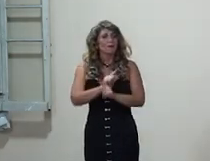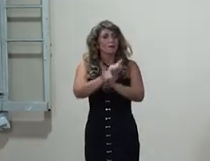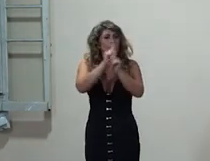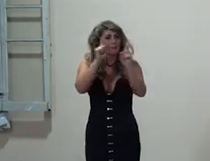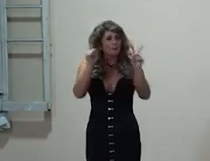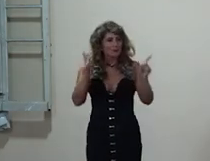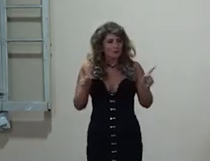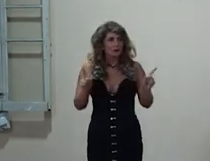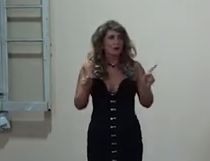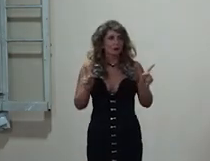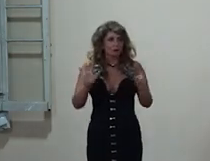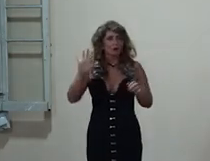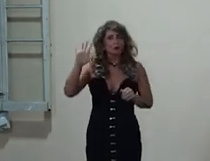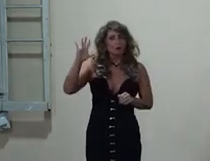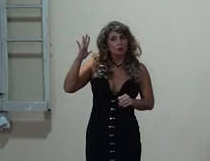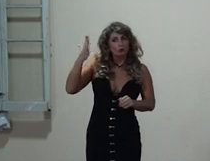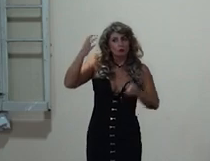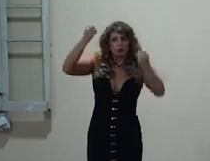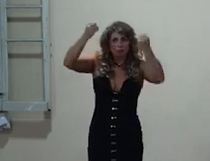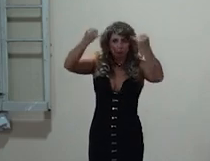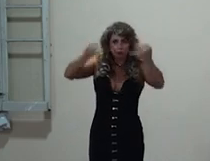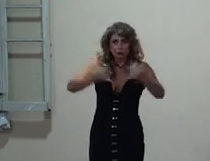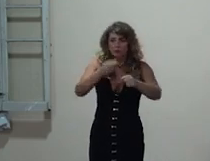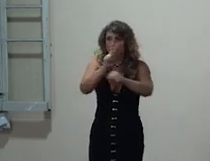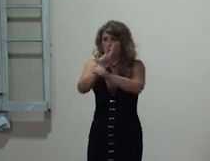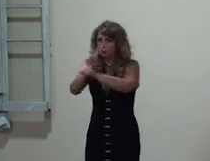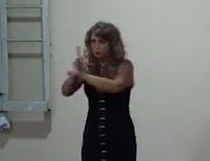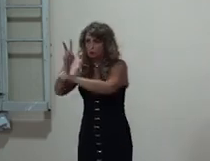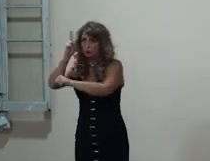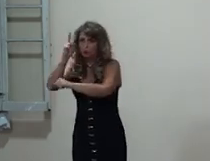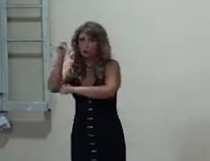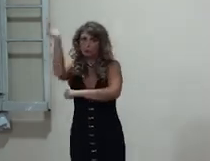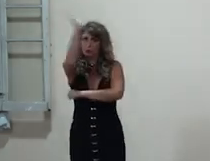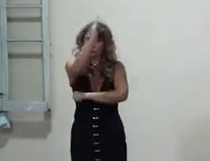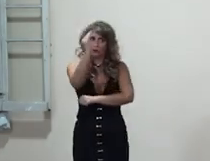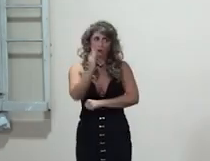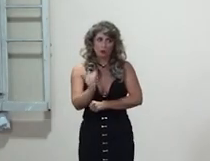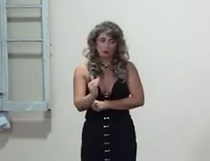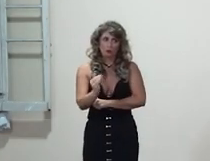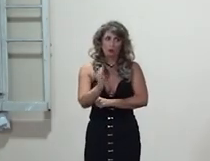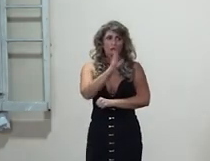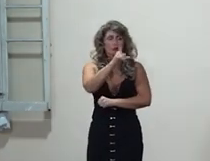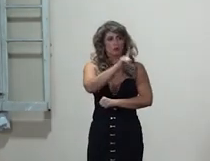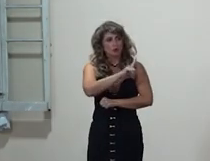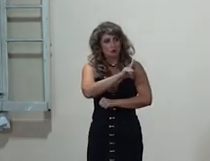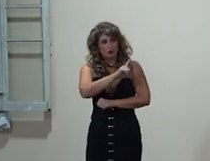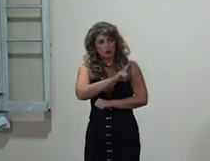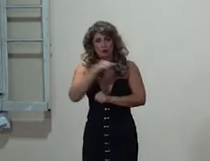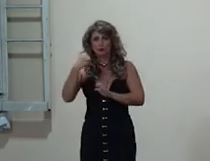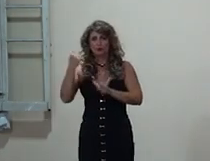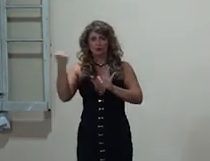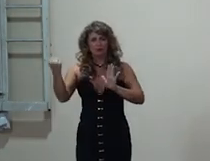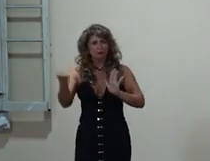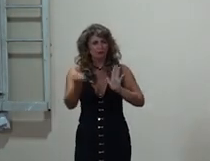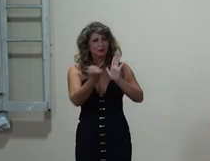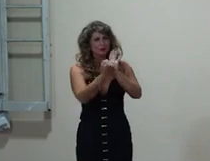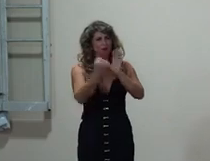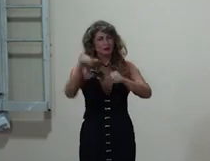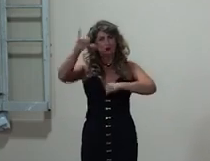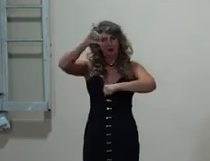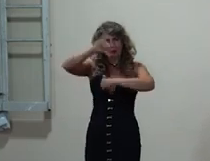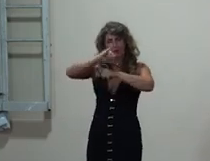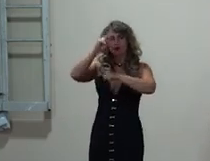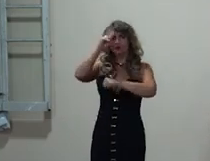Mas, quando nós falamos em patrimônio histórico no Brasil, e nós tivemos o tombamento do Centro Histórico da